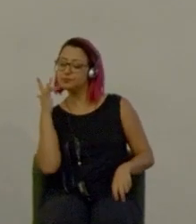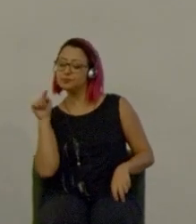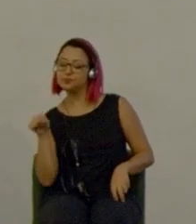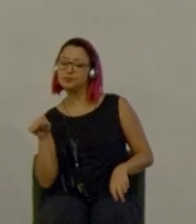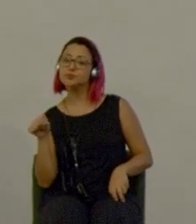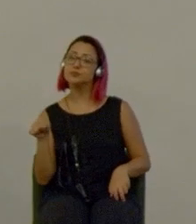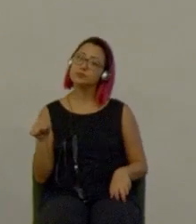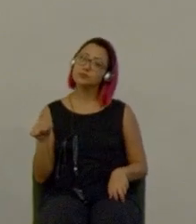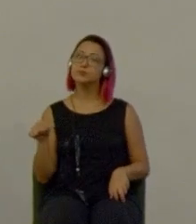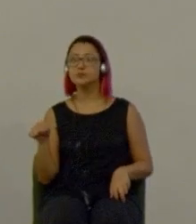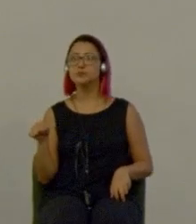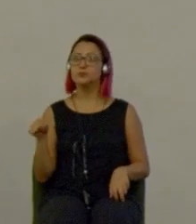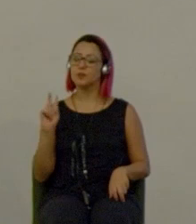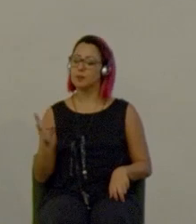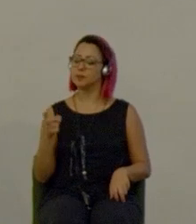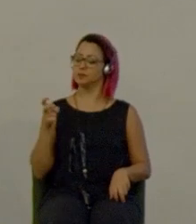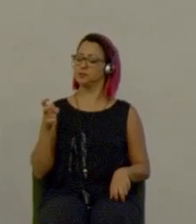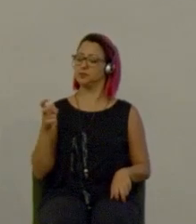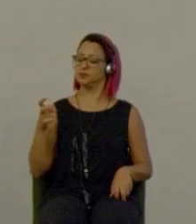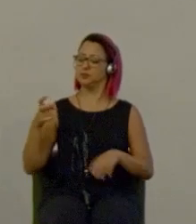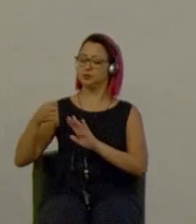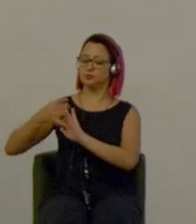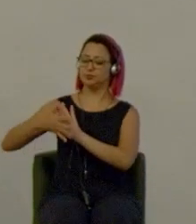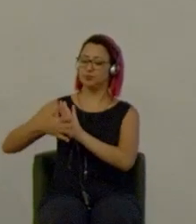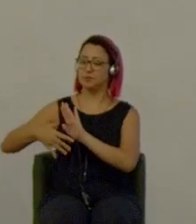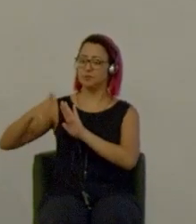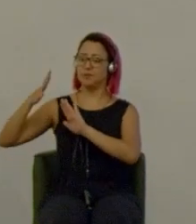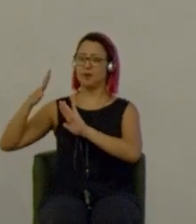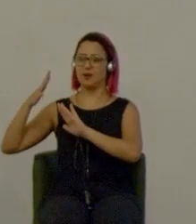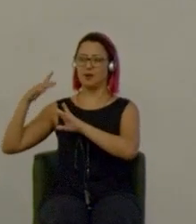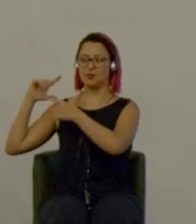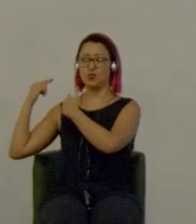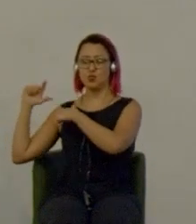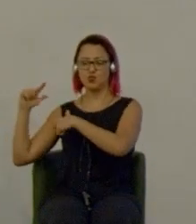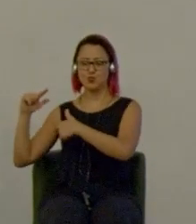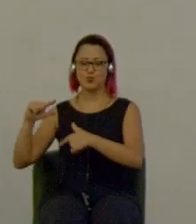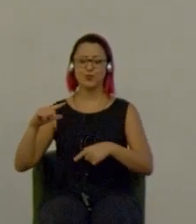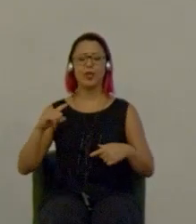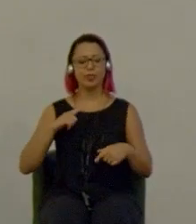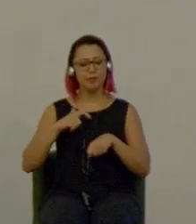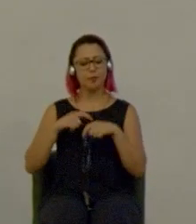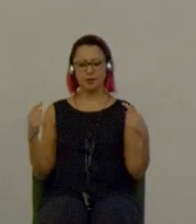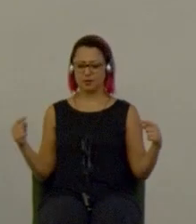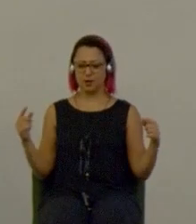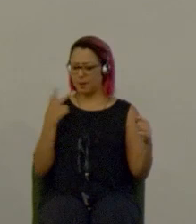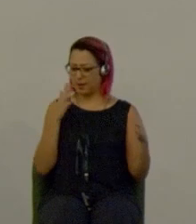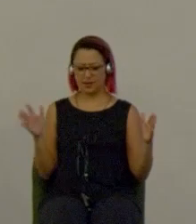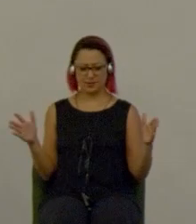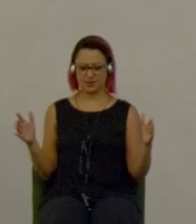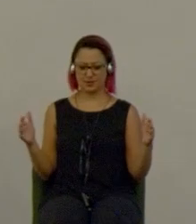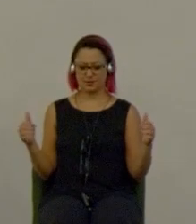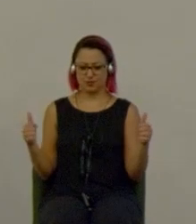moment, ça s'est rapproché. Et ça s'est rapproché pour deux raisons, je crois. La première raison, c'est que j'ai rencontré Bruno